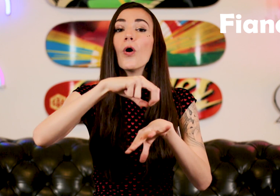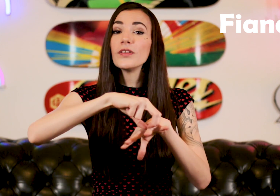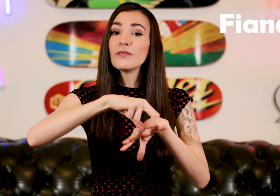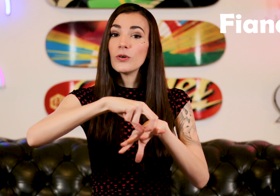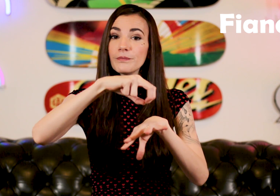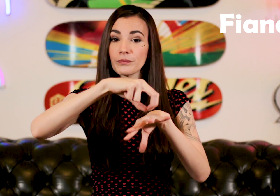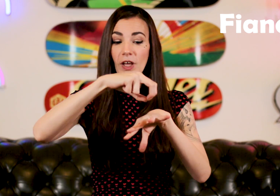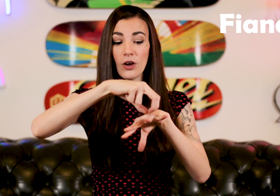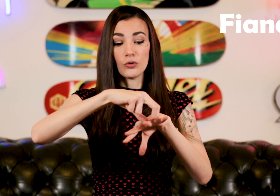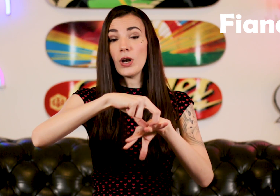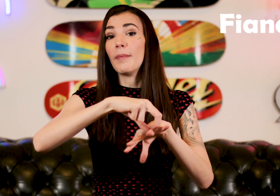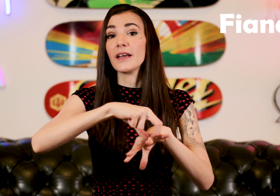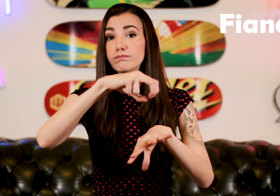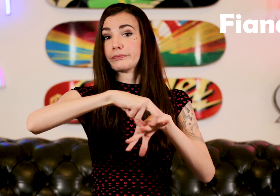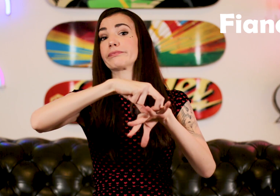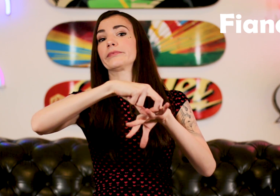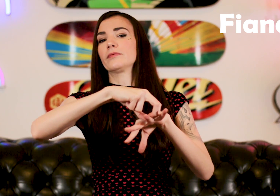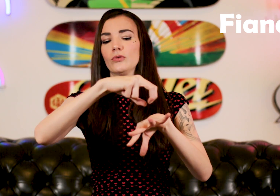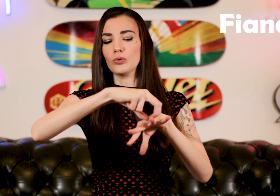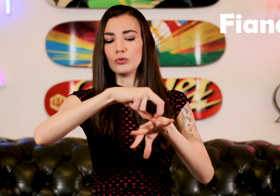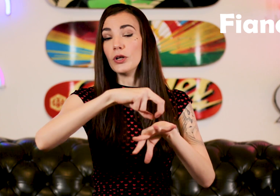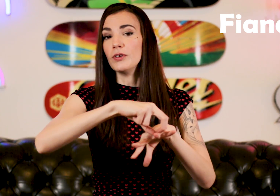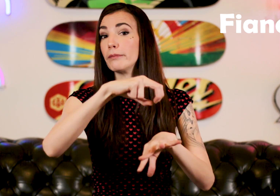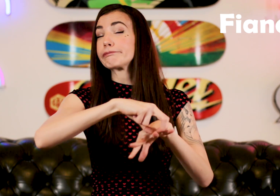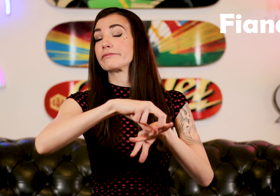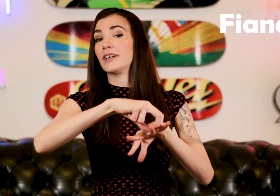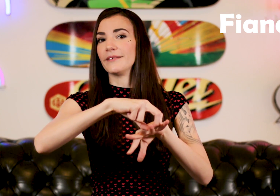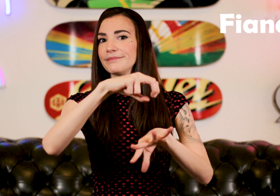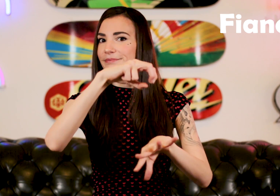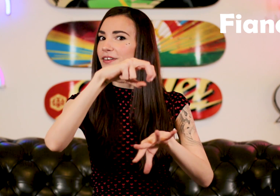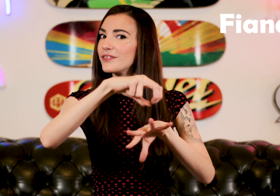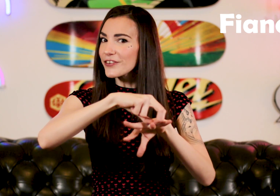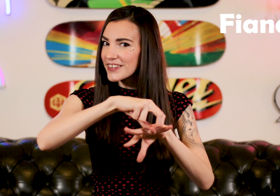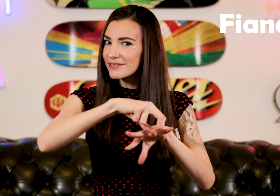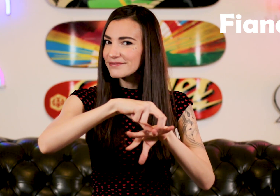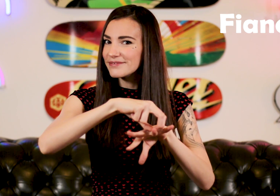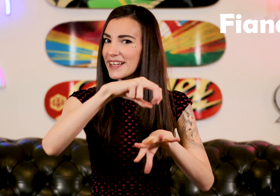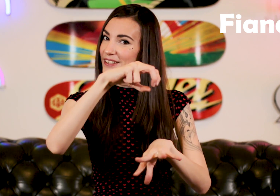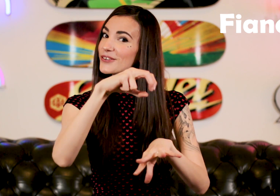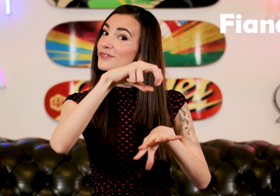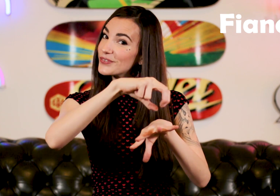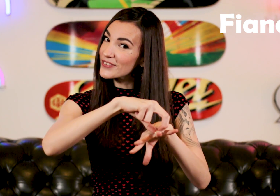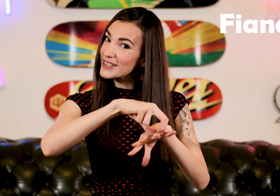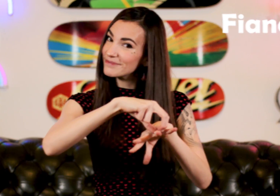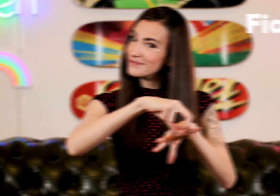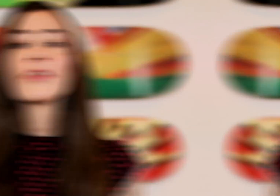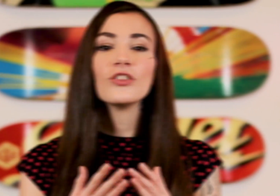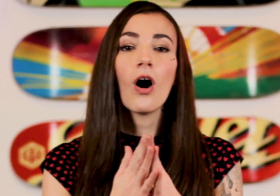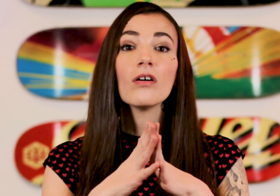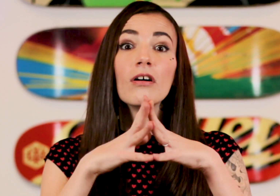au niveau de la bague de l'annulaire. Voilà. Fiancé. Être fiancé. Dans